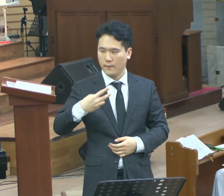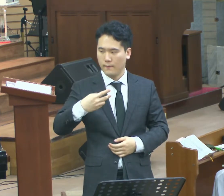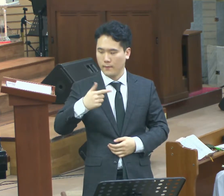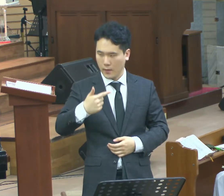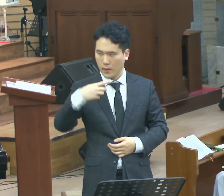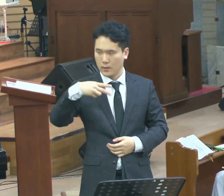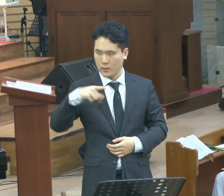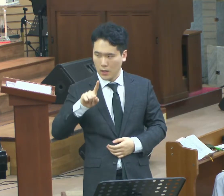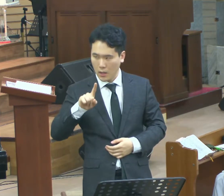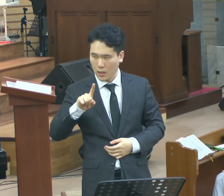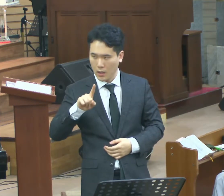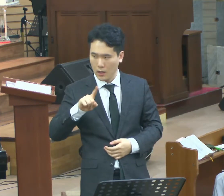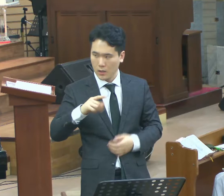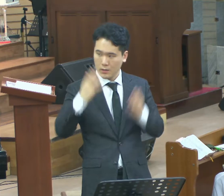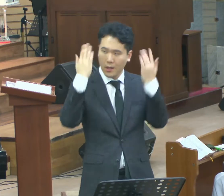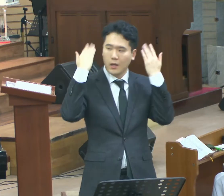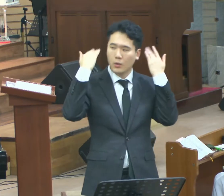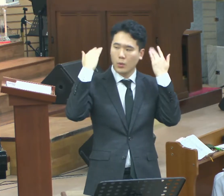교회가 지어줬어요.